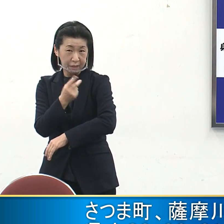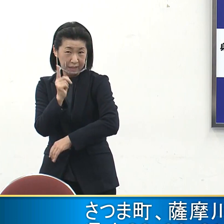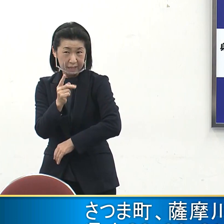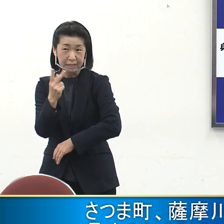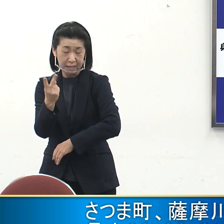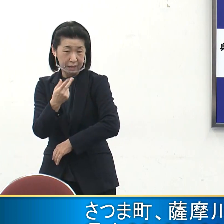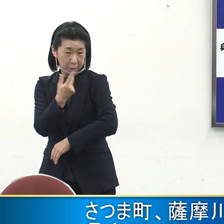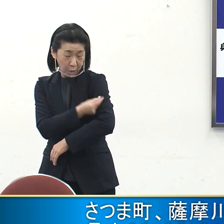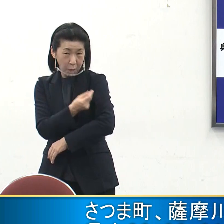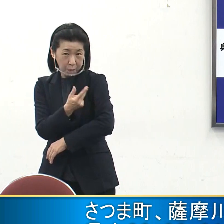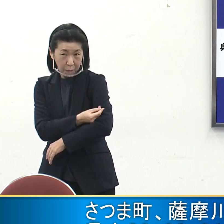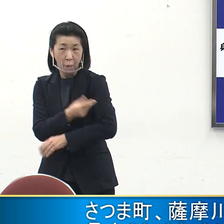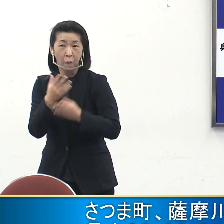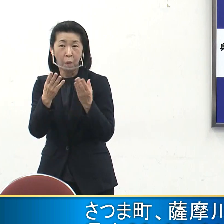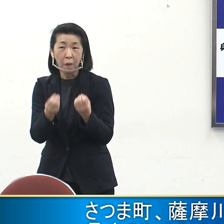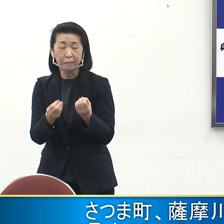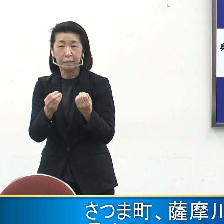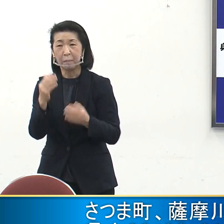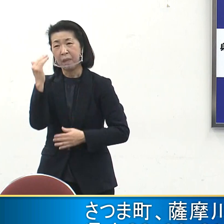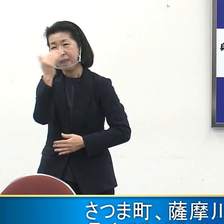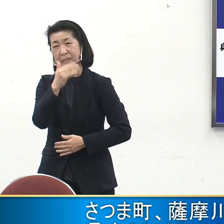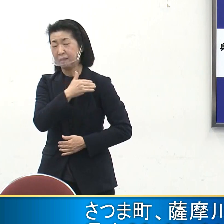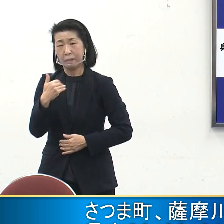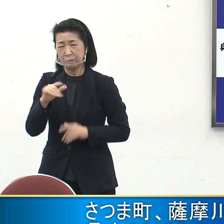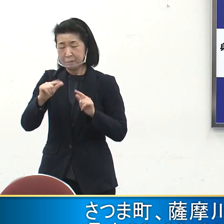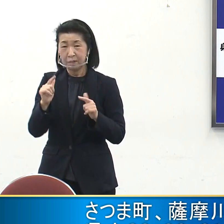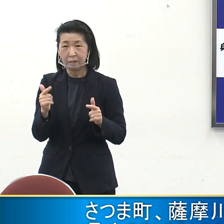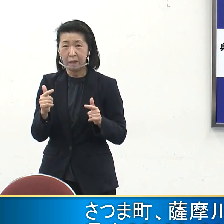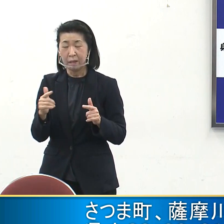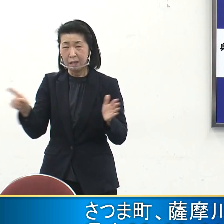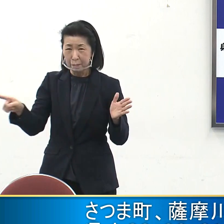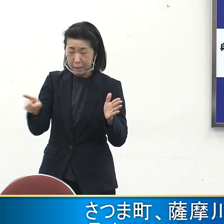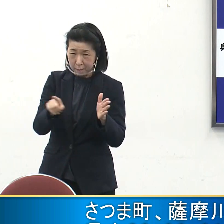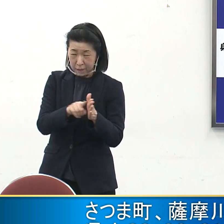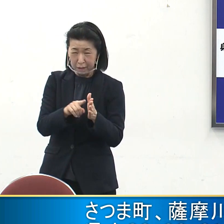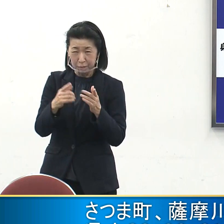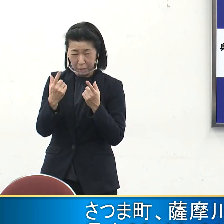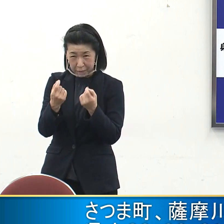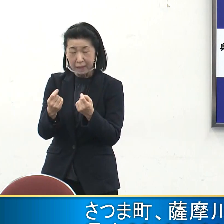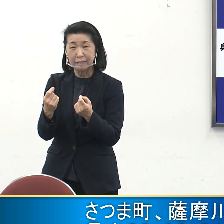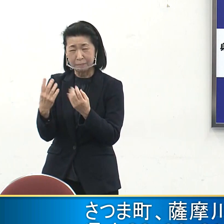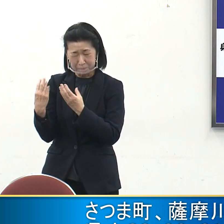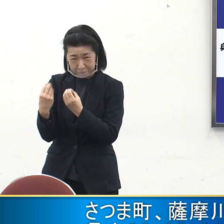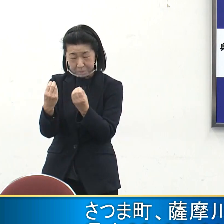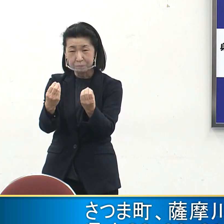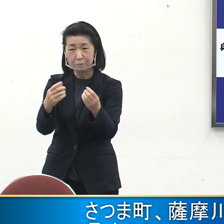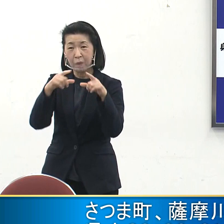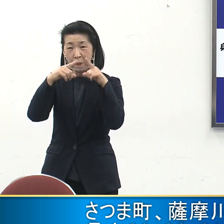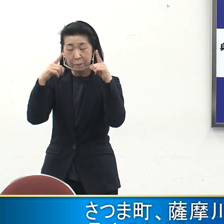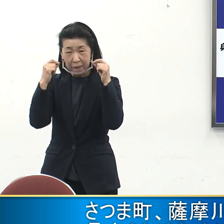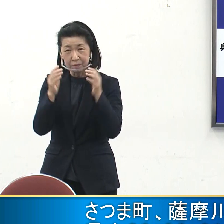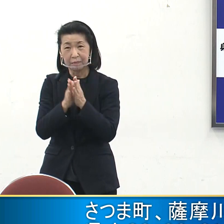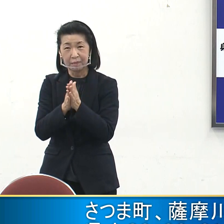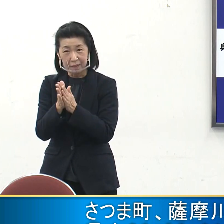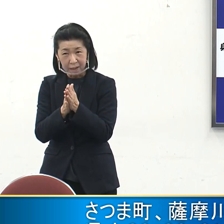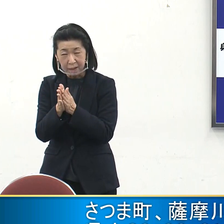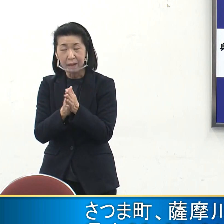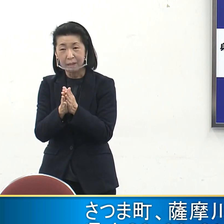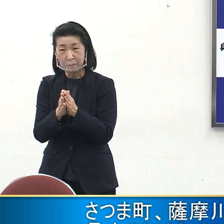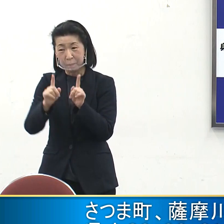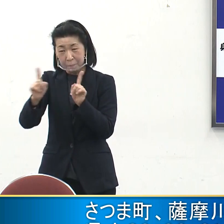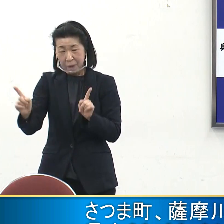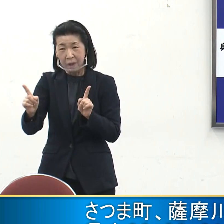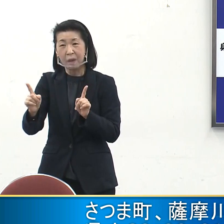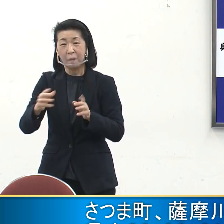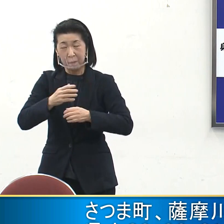なく、これまでと同様マスク着用、こまめな手洗い、消毒の徹底、定期的な換気を行うなど、基本的な感染防止対策